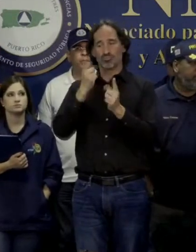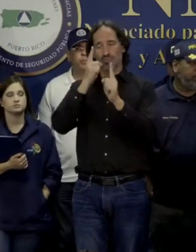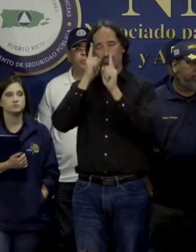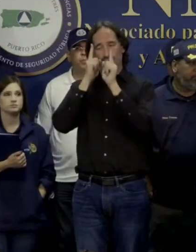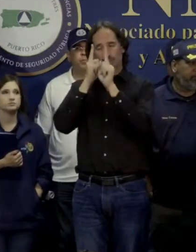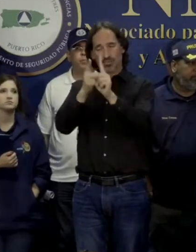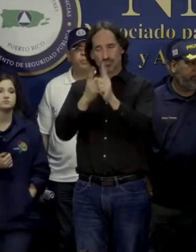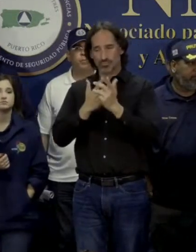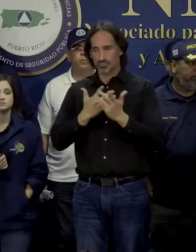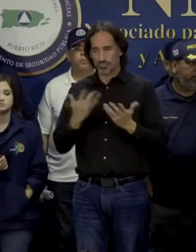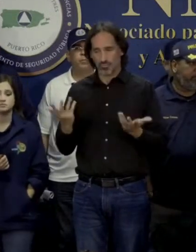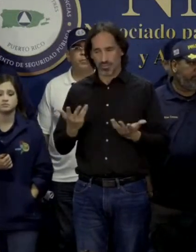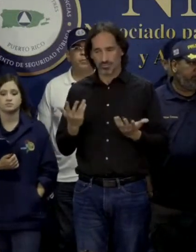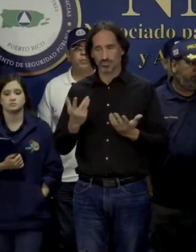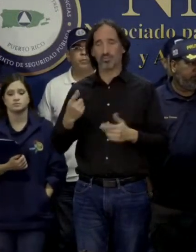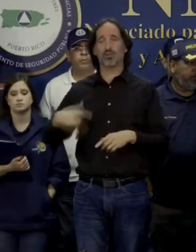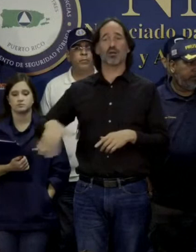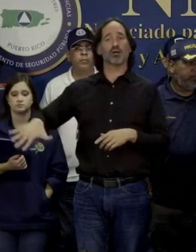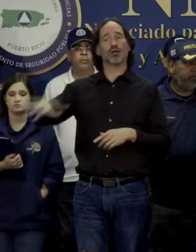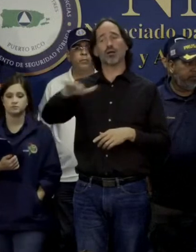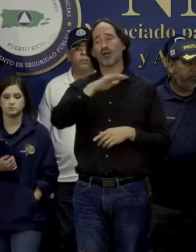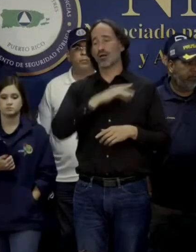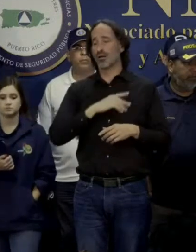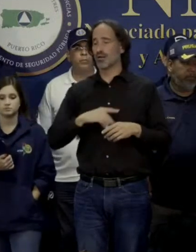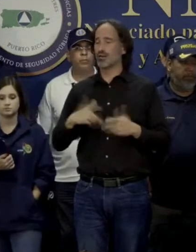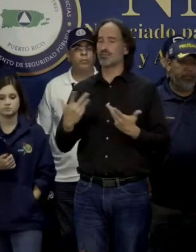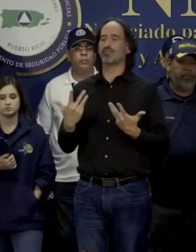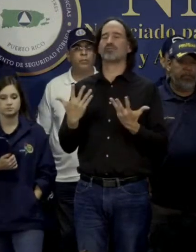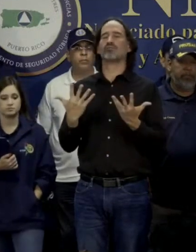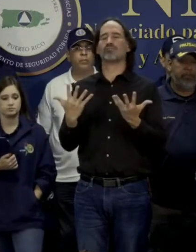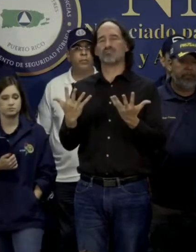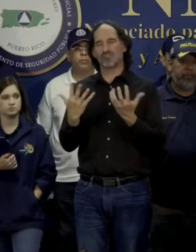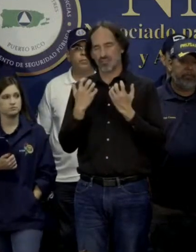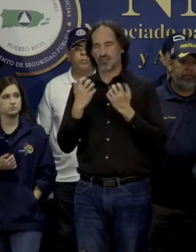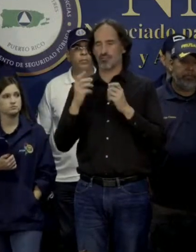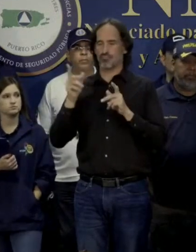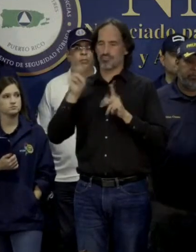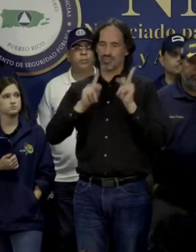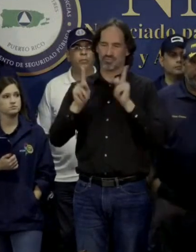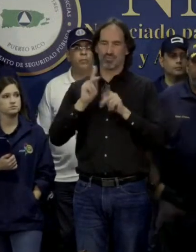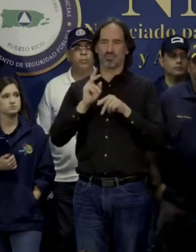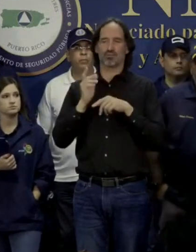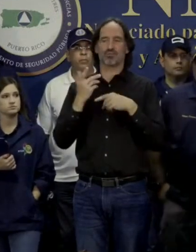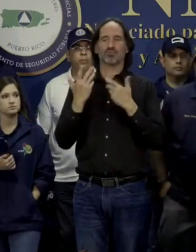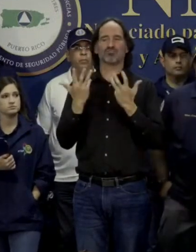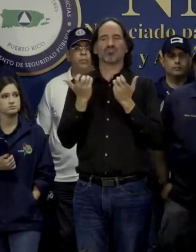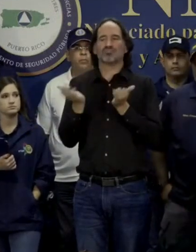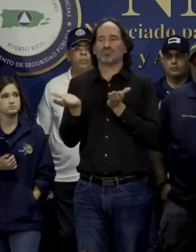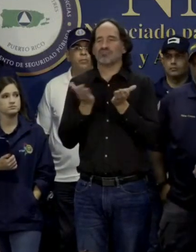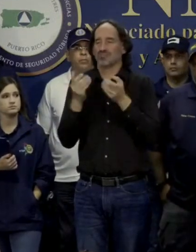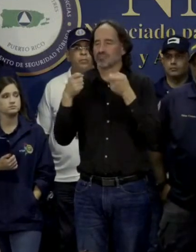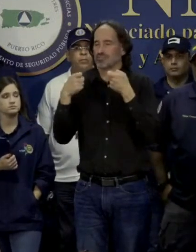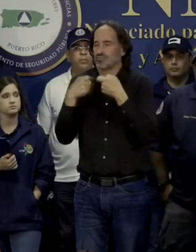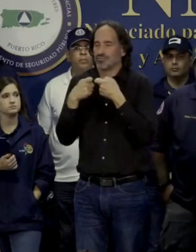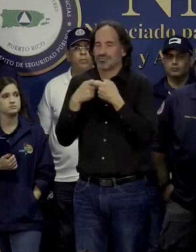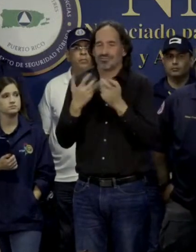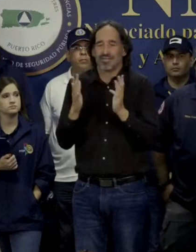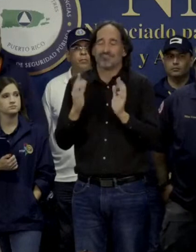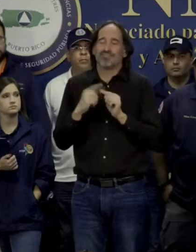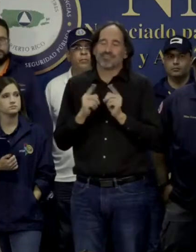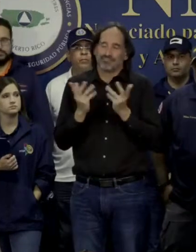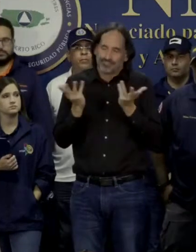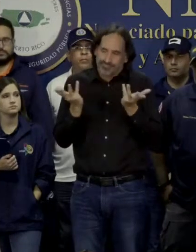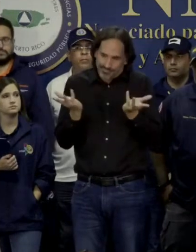de los abonados en Puerto Rico tengan su servicio en cuestión de días. ¿Cuántos días? No quiero decir exactamente, pero